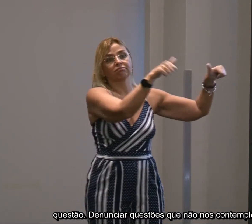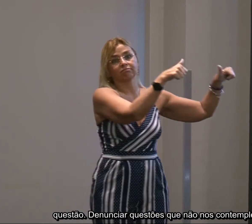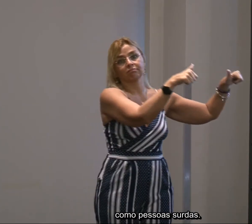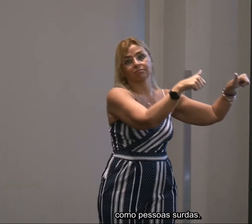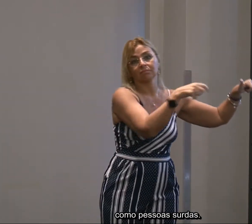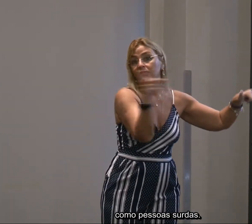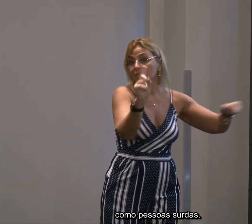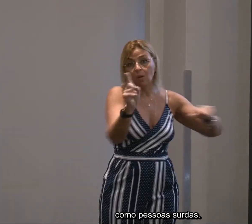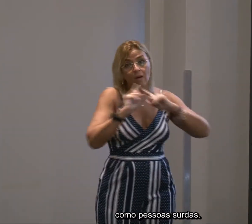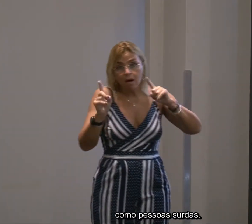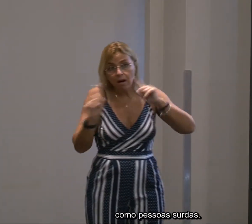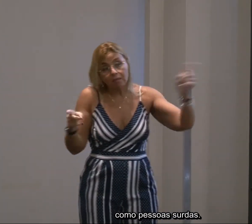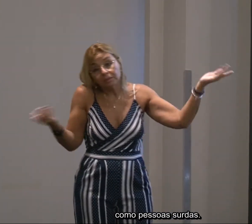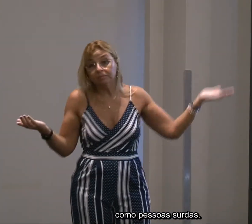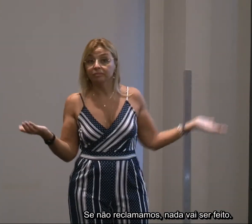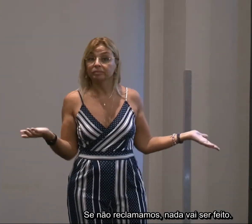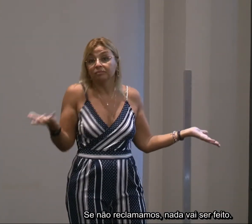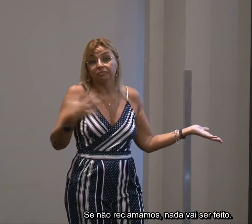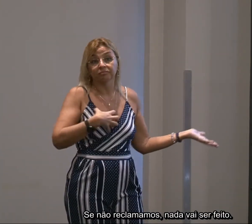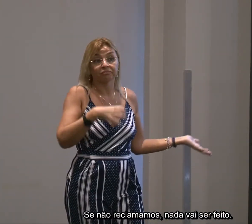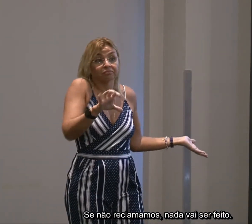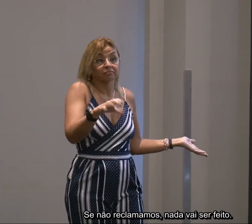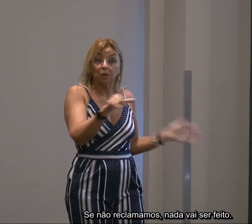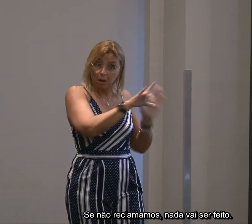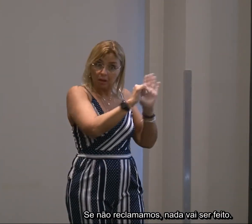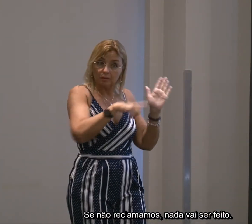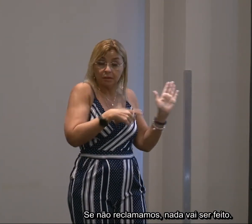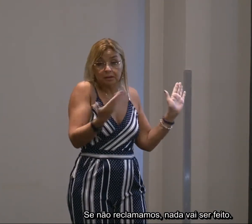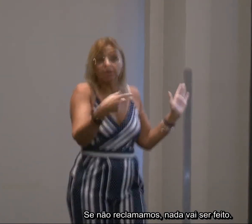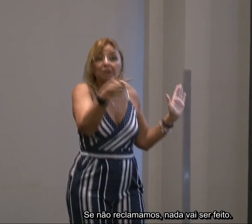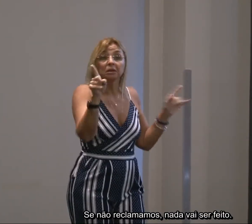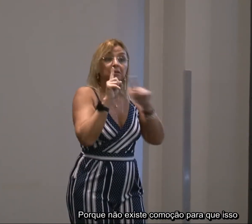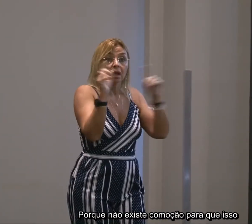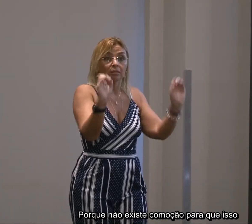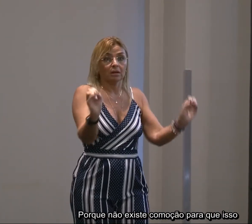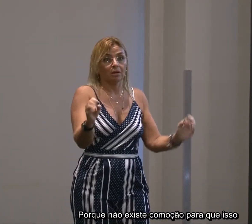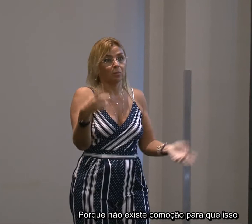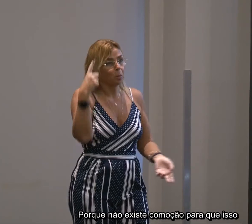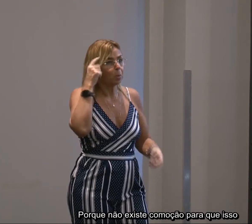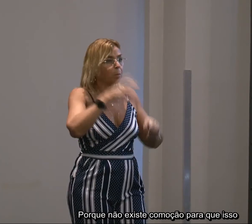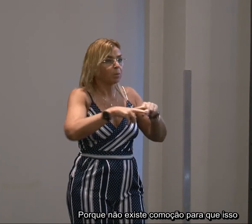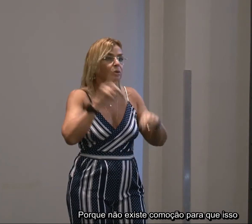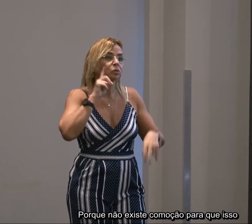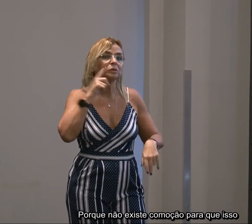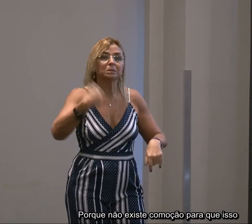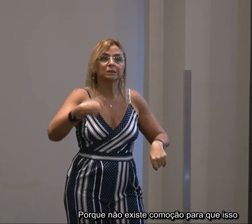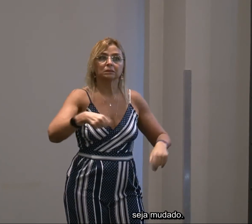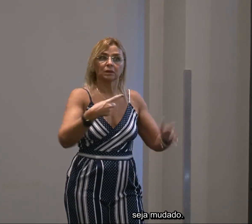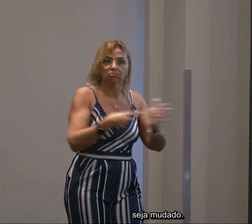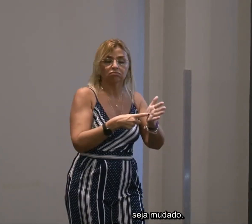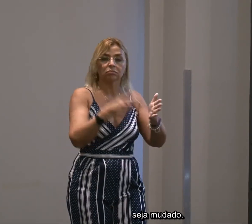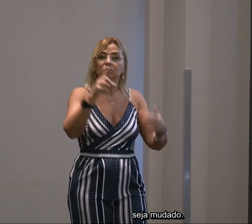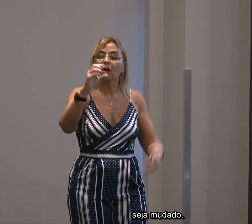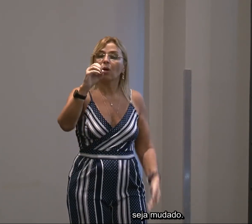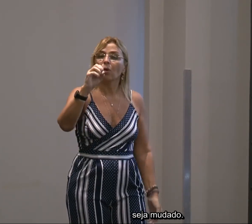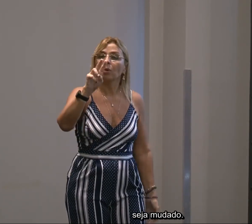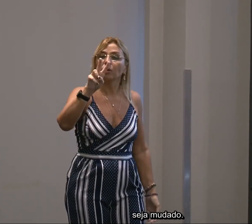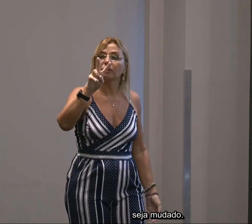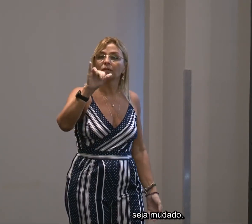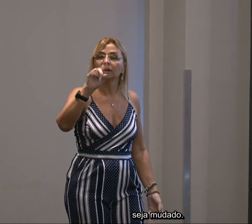contemplem como pessoas surdas. Se a gente não reclama, nada vai ser feito, porque não existe comoção para que isso seja mudado.